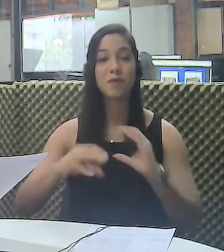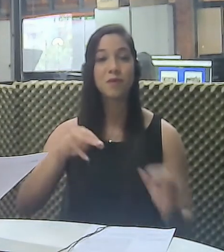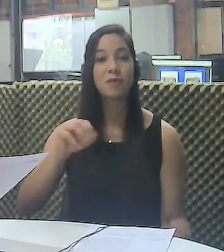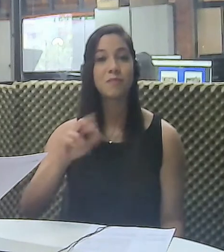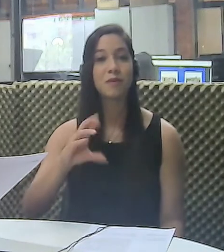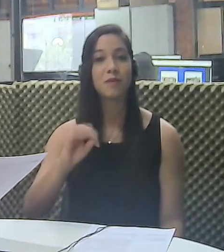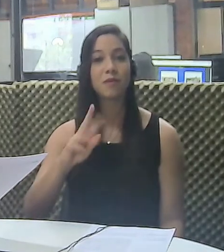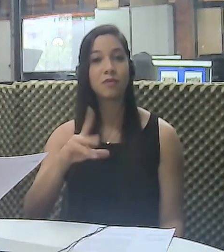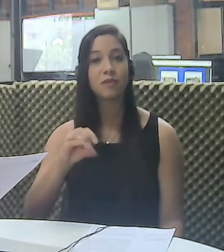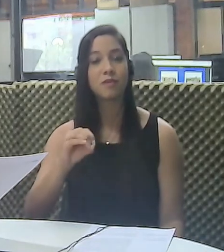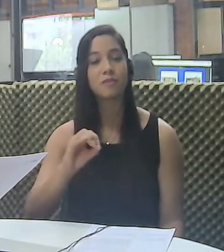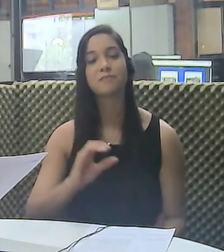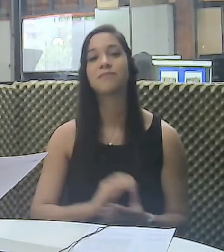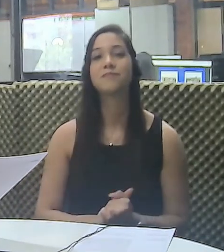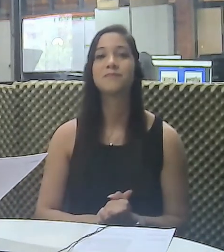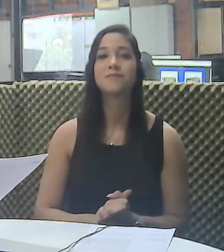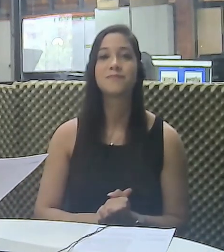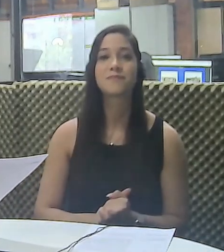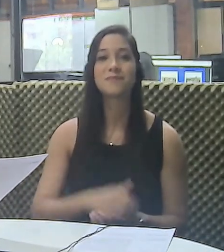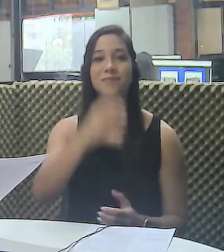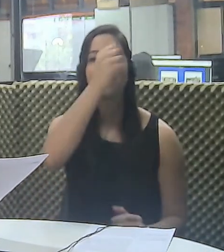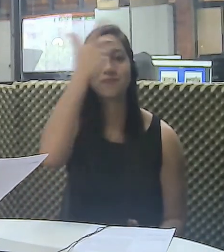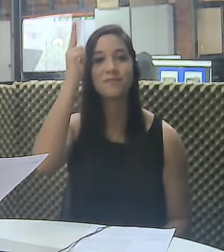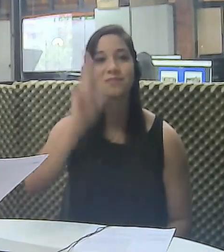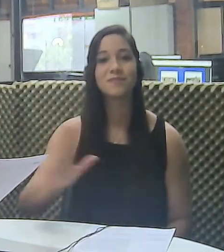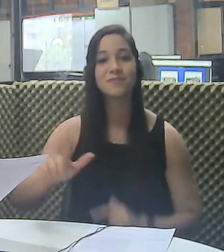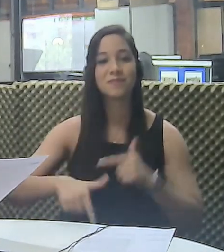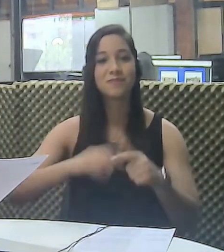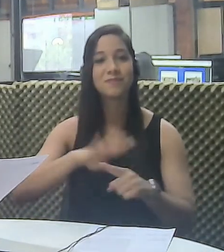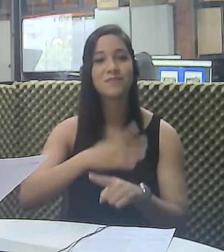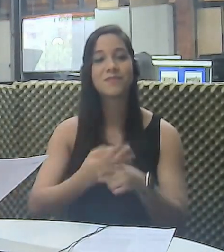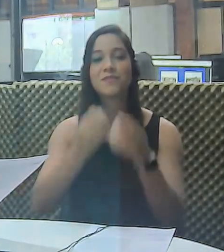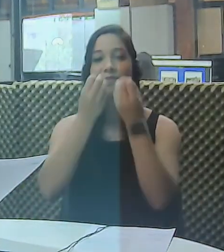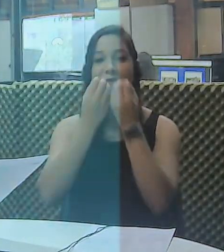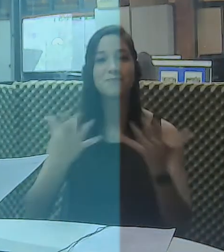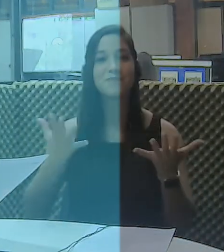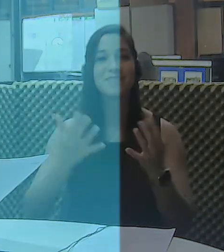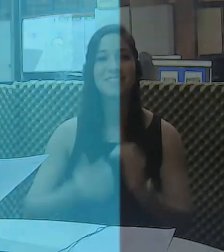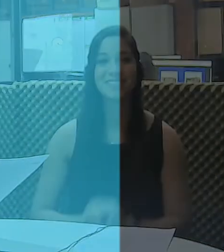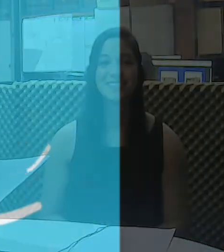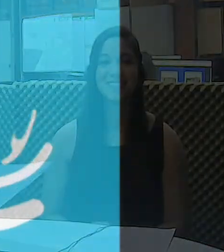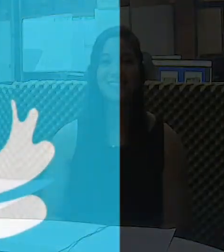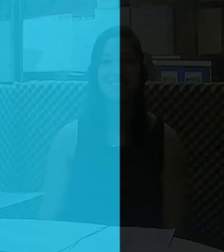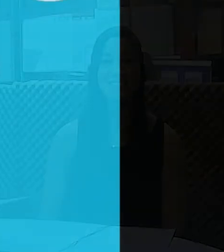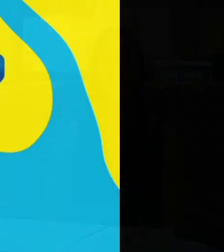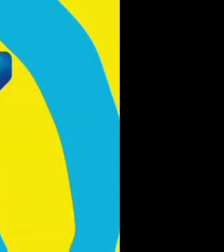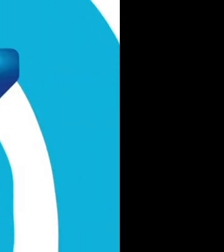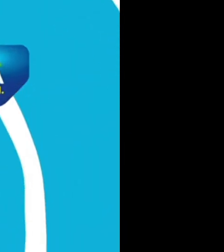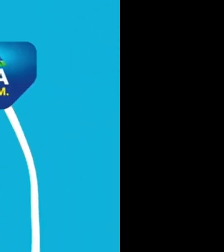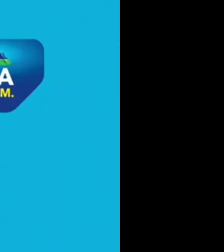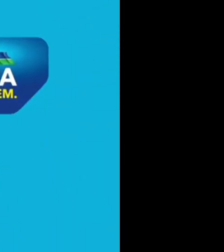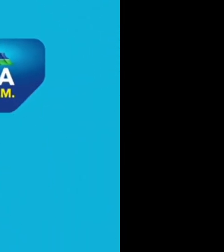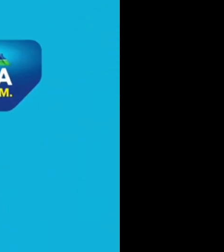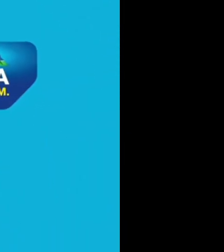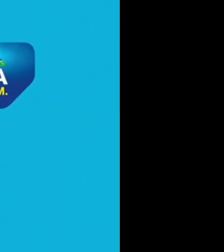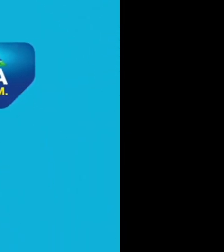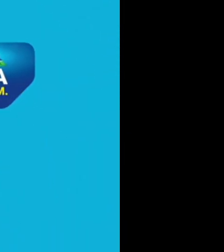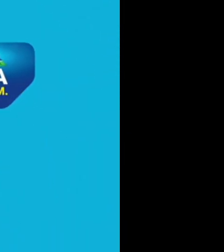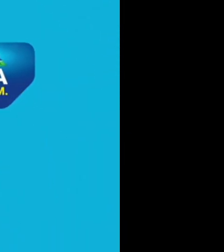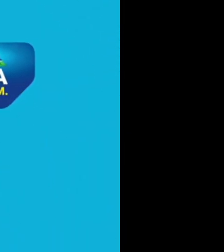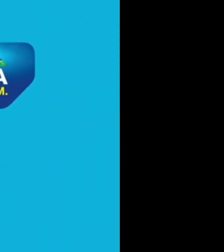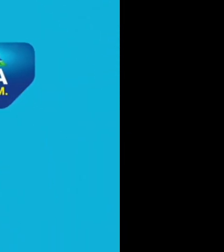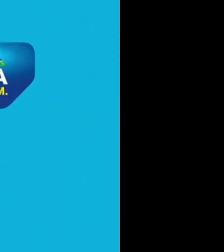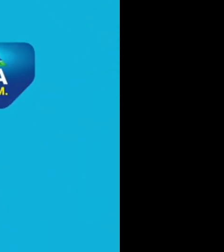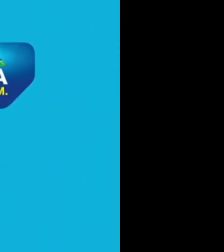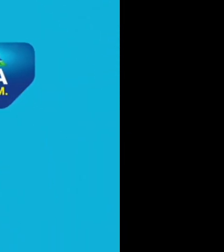Marco de Castro Caliman Prefeitura de Uberlândia é fazer mais fazer vem fica por aqui mais